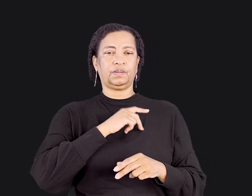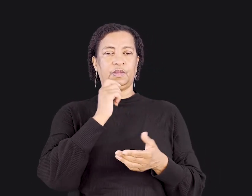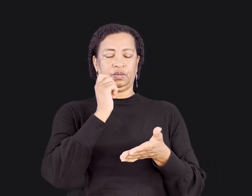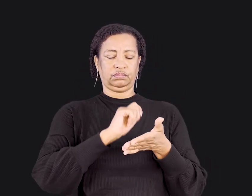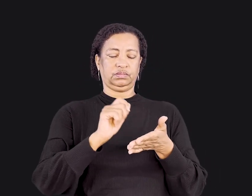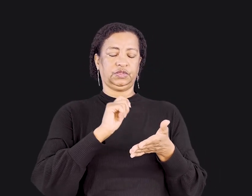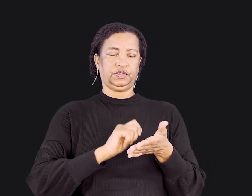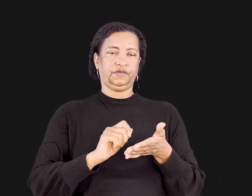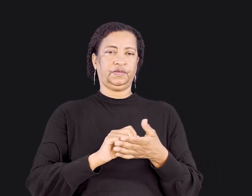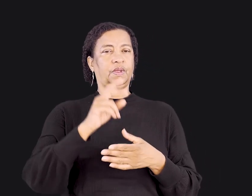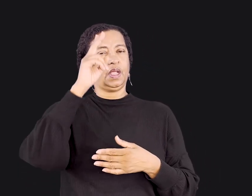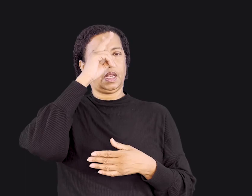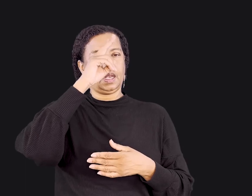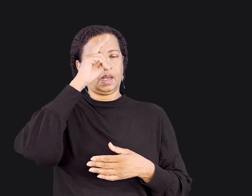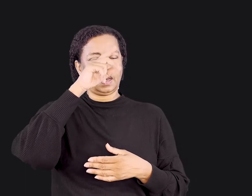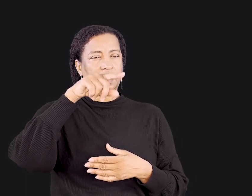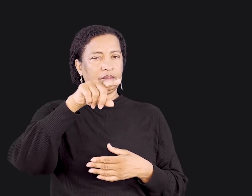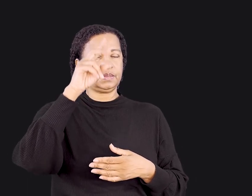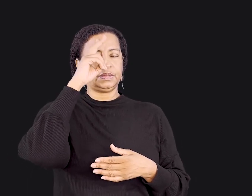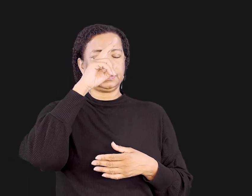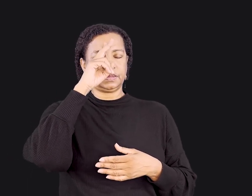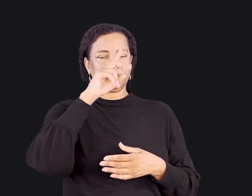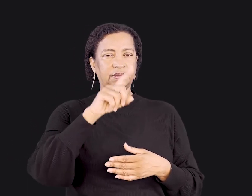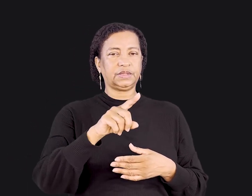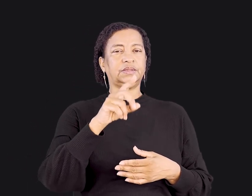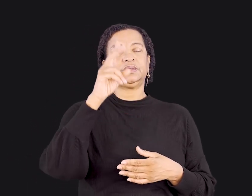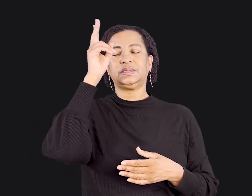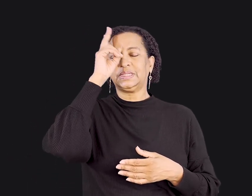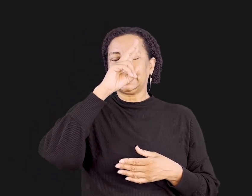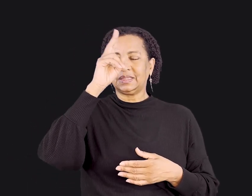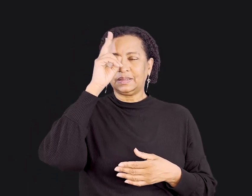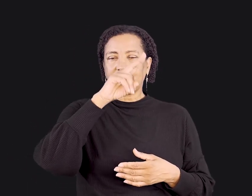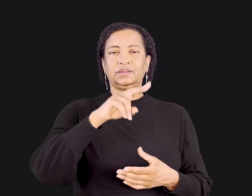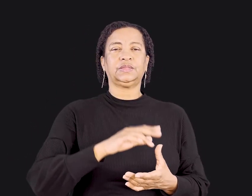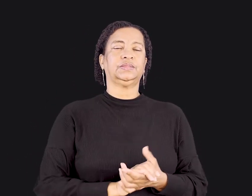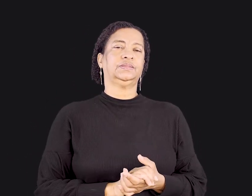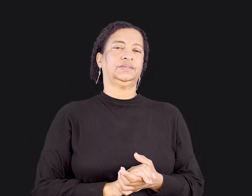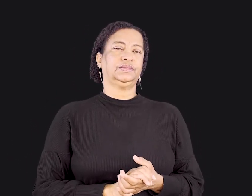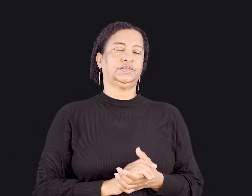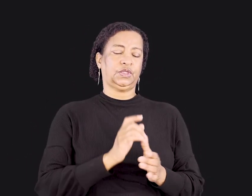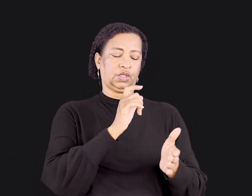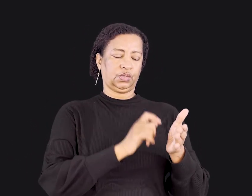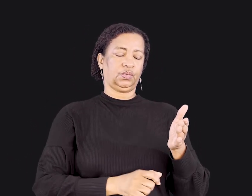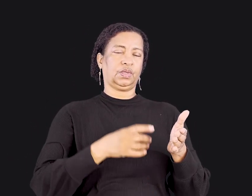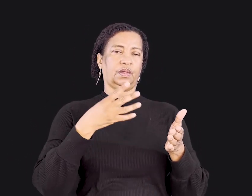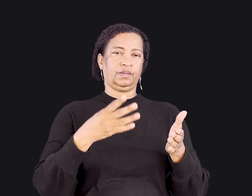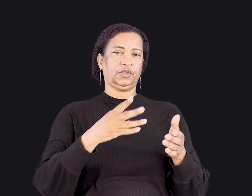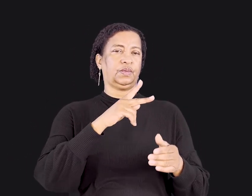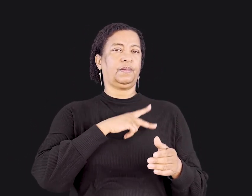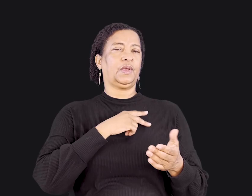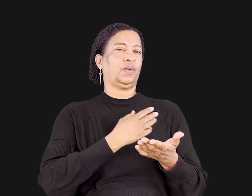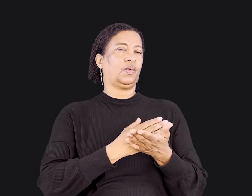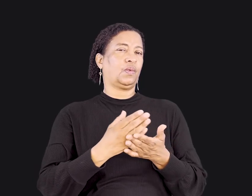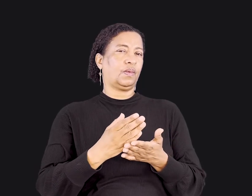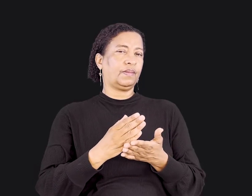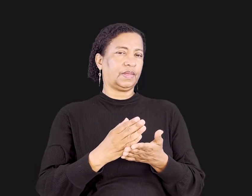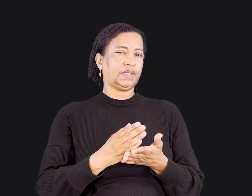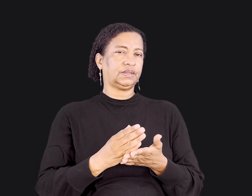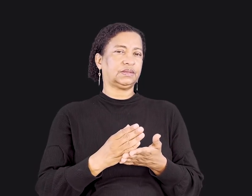escreveu: lembrem-se, lembrem-se, lembrem-se. No capítulo 4, Paulo começa a sessão de aplicação